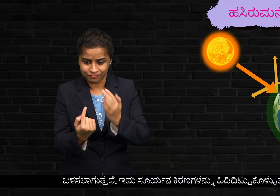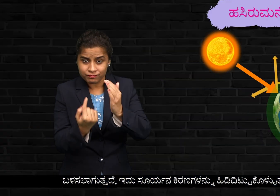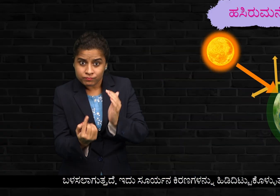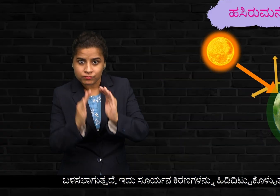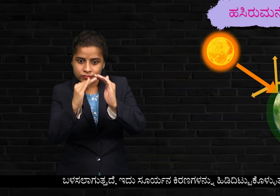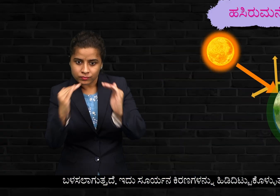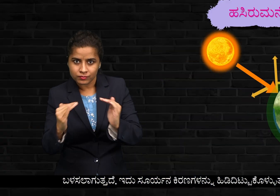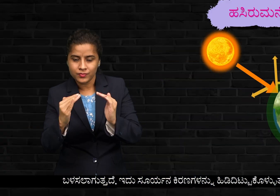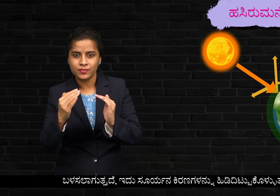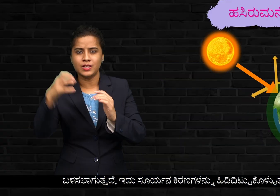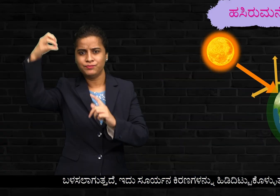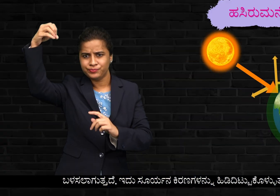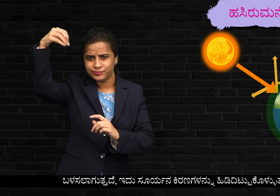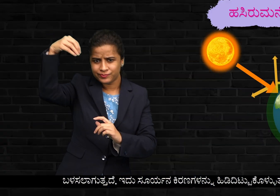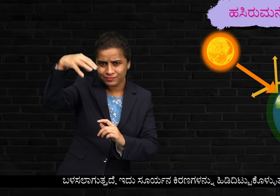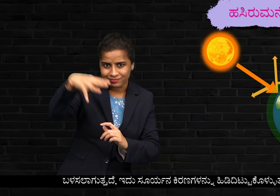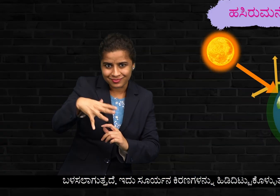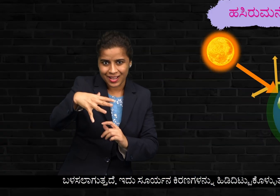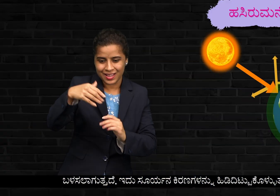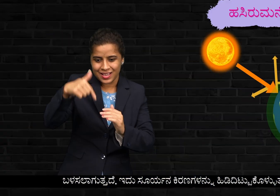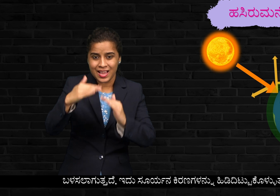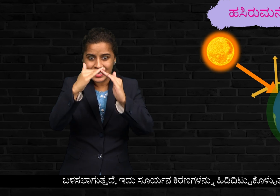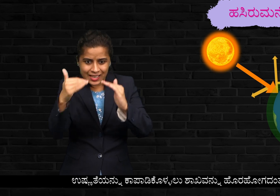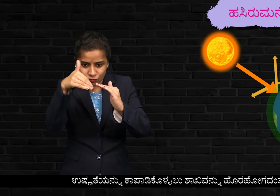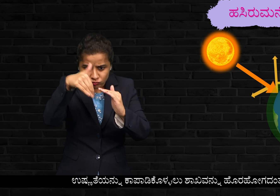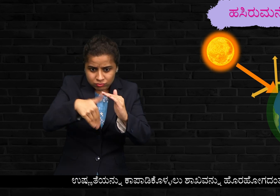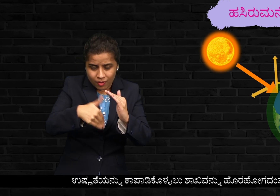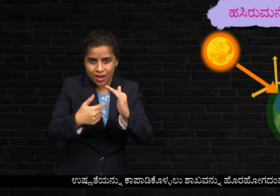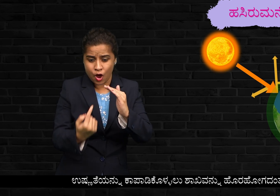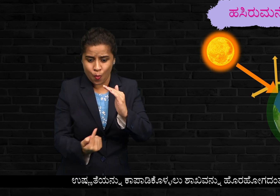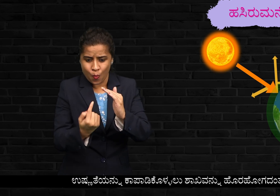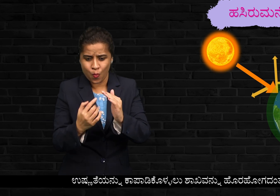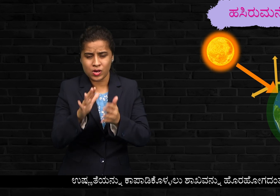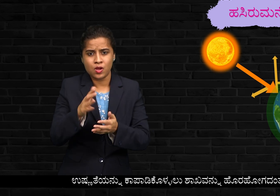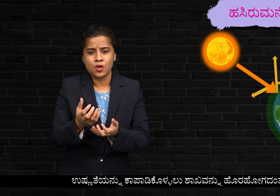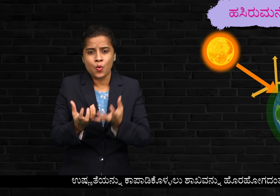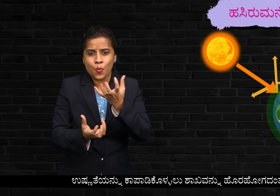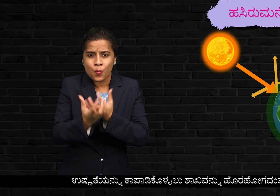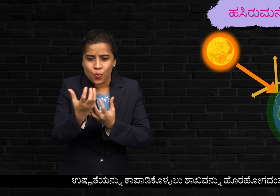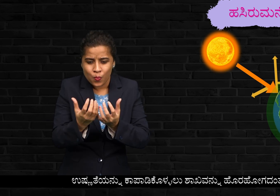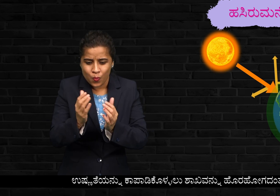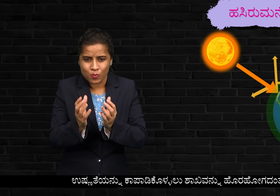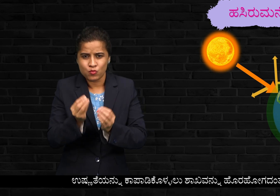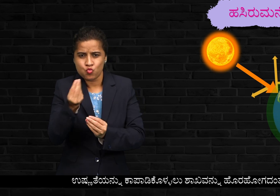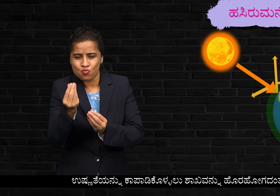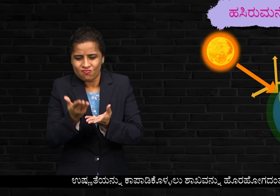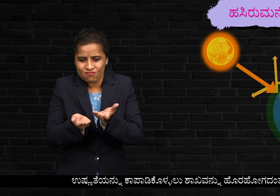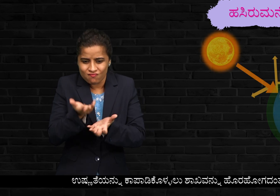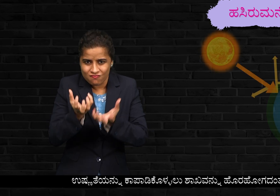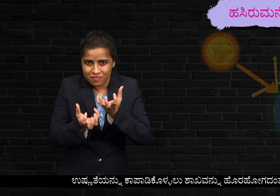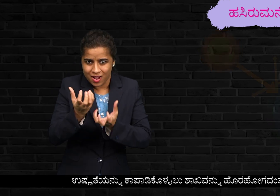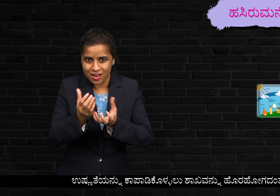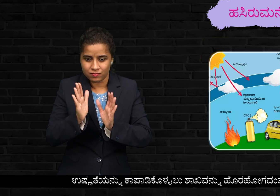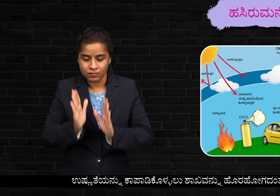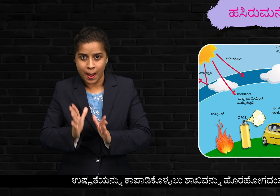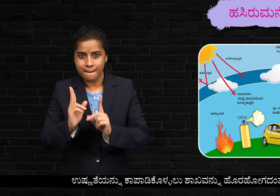ಸೂರ್ಯನ ಕಿರಣಗಳನ್ನು ಹಿಡಿದಿಟ್ಟುಕೊಳ್ಳುತ್ತದೆ ಮತ್ತು ಒಳಗೆ ಉಷ್ಣತೆಯನ್ನು ಕಾಪಾಡಿಕೊಳ್ಳಲು ಶಾಖವನ್ನು